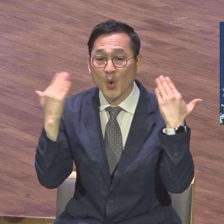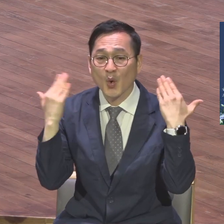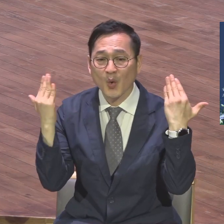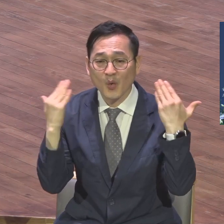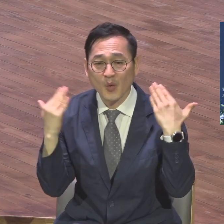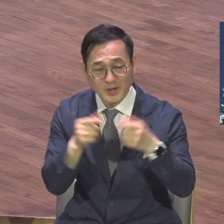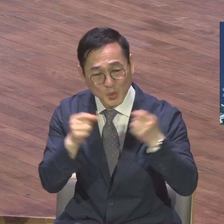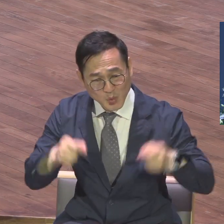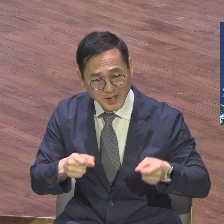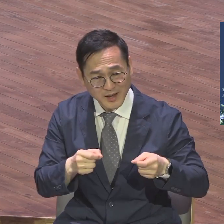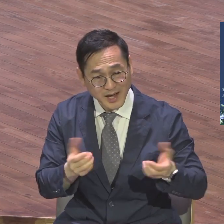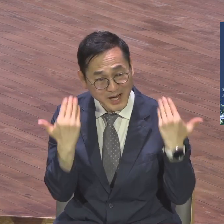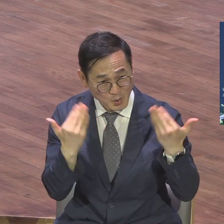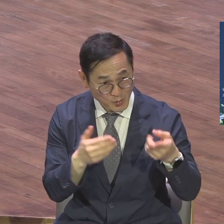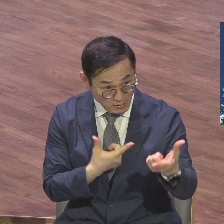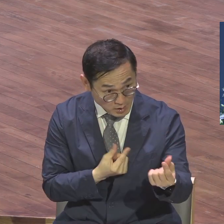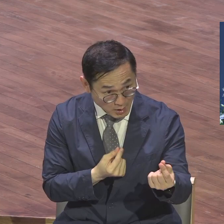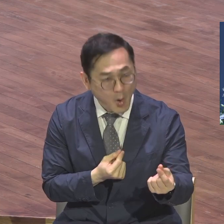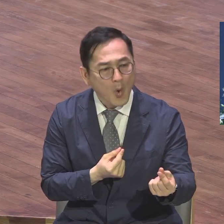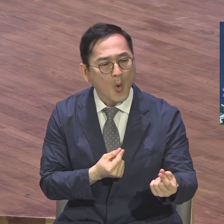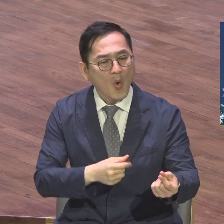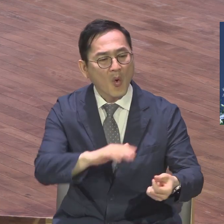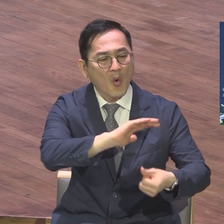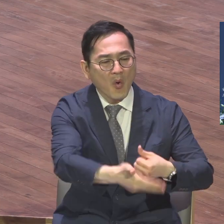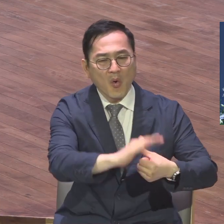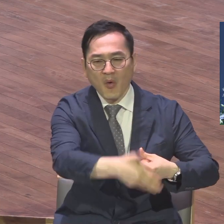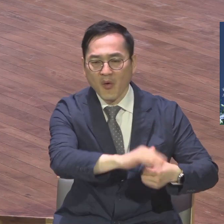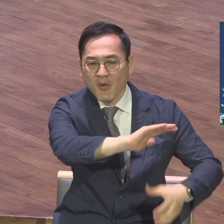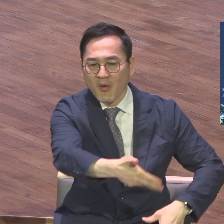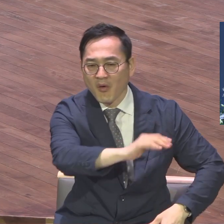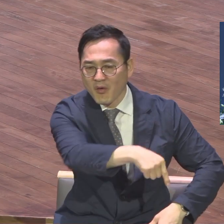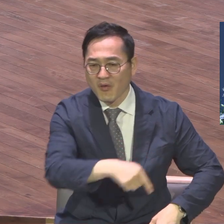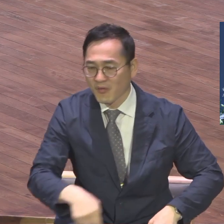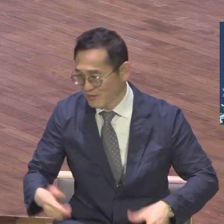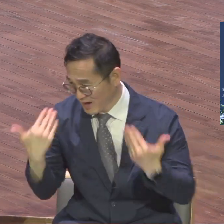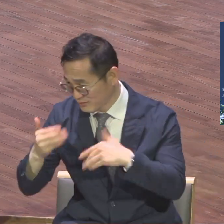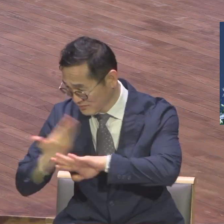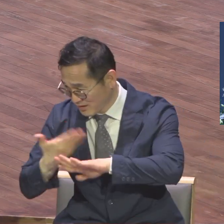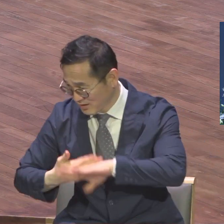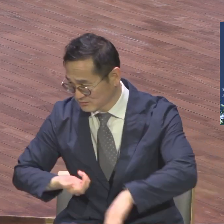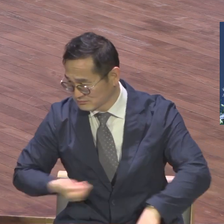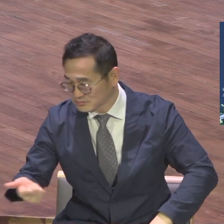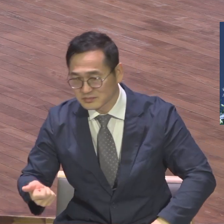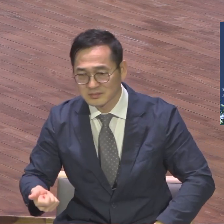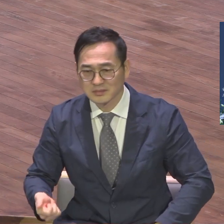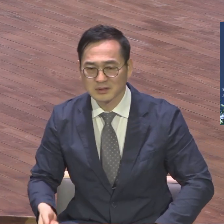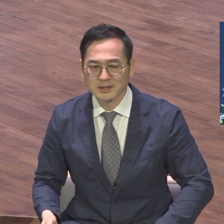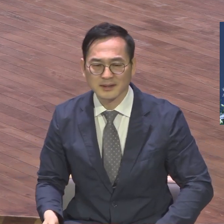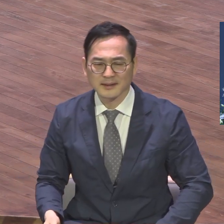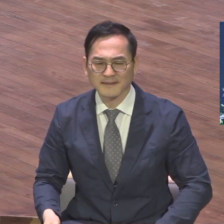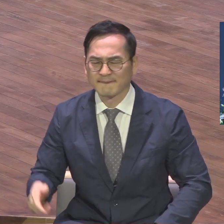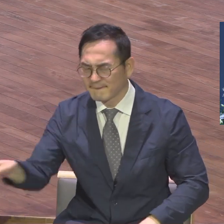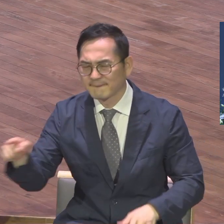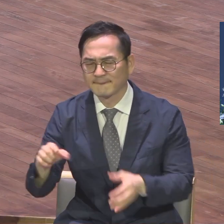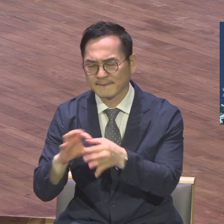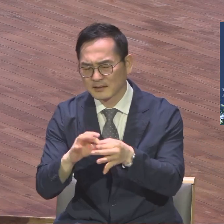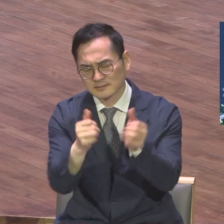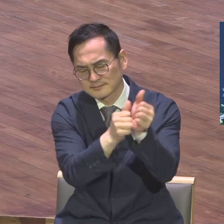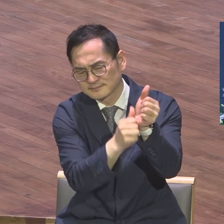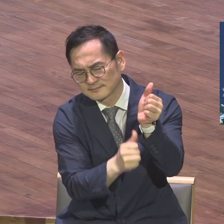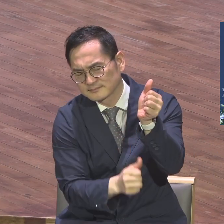따집니다. 어떻든 간에 서열의식이 있는 서열의식. 서열의식을 늘 가지고 있어요. 이런